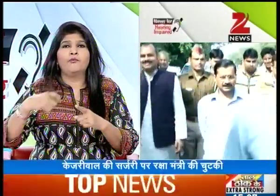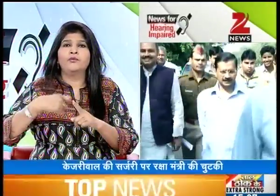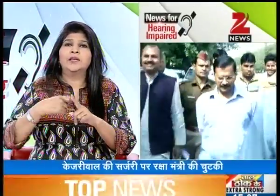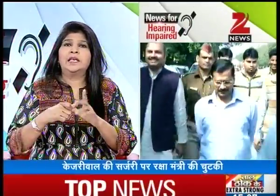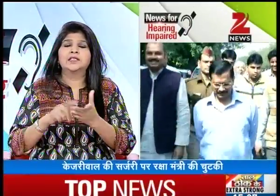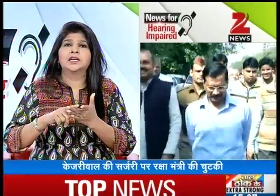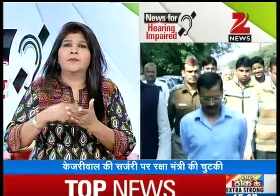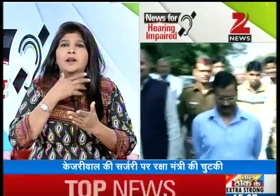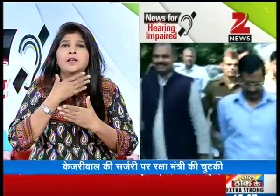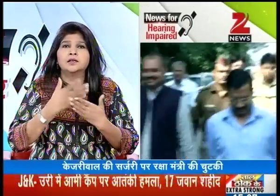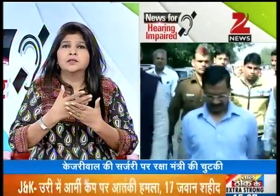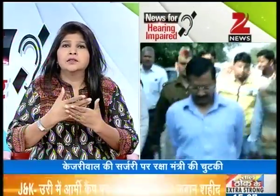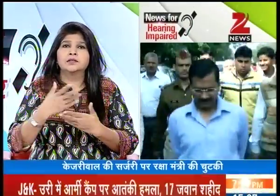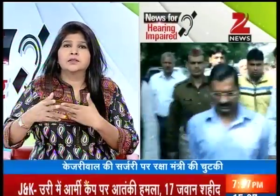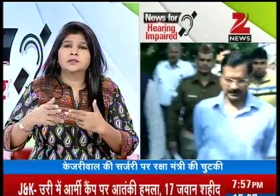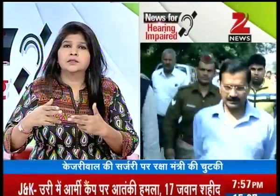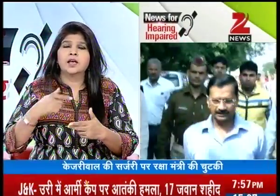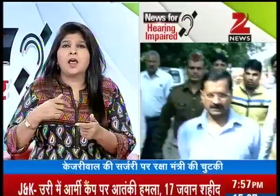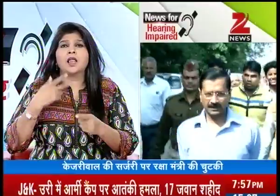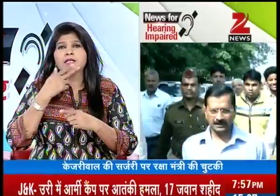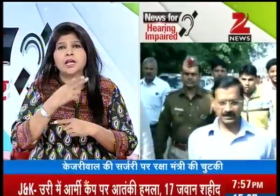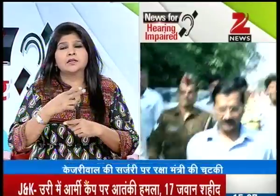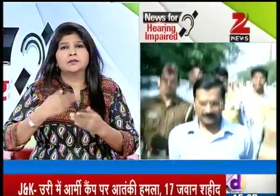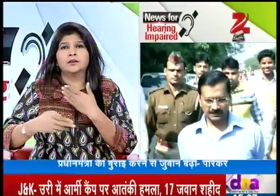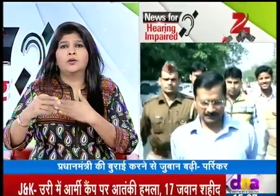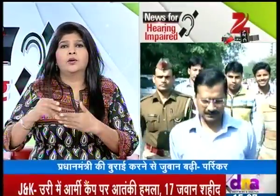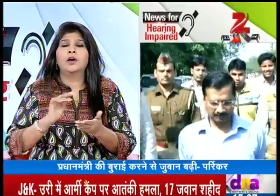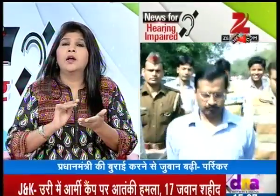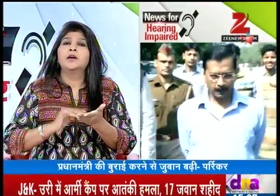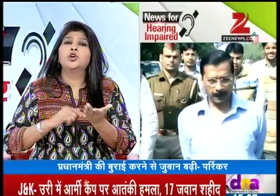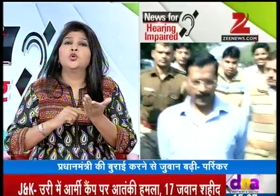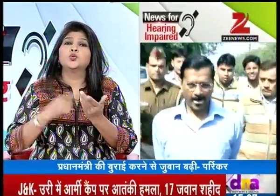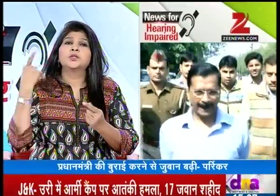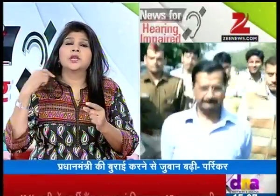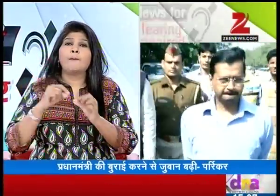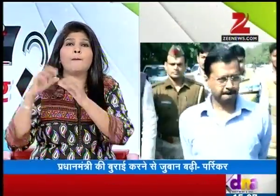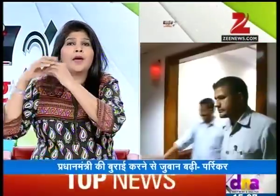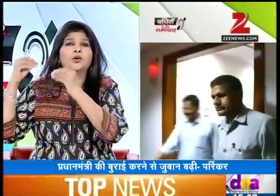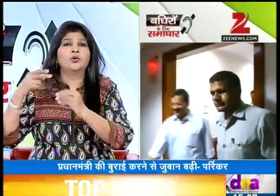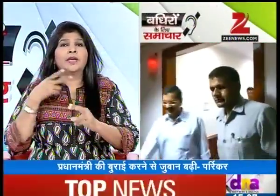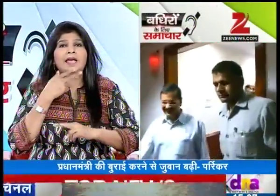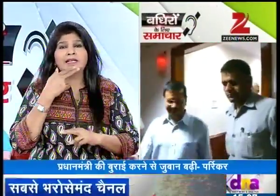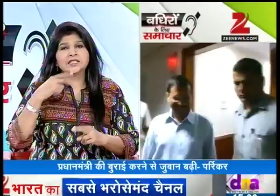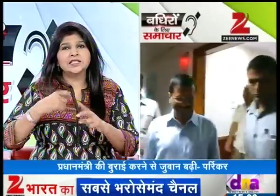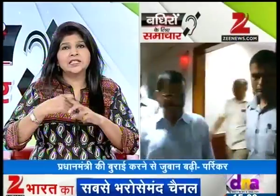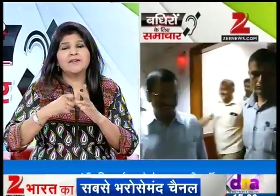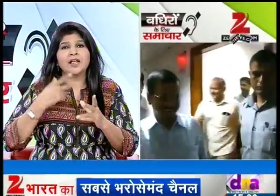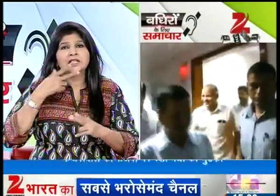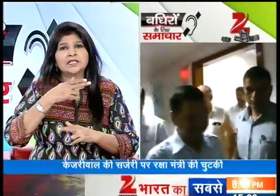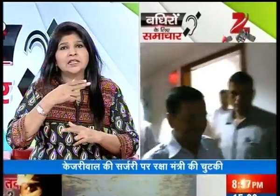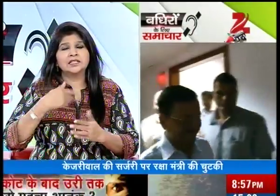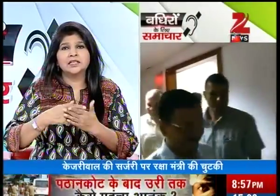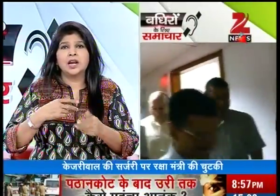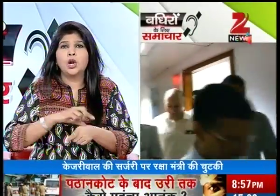जुबान बढ़ गई है, इसलिए उसे काटना पड़ा। मंगलवार को बेंगलुरु में केजरीवाल की सर्जरी हुई